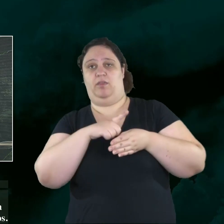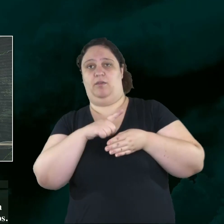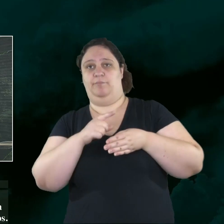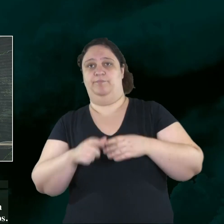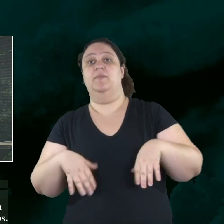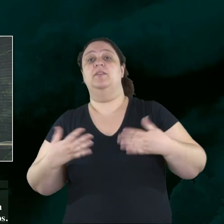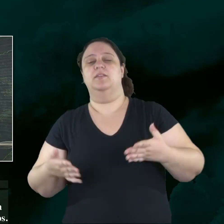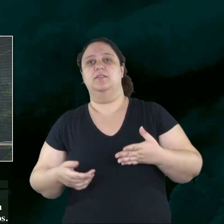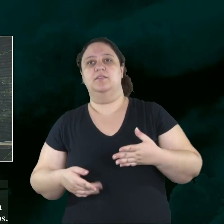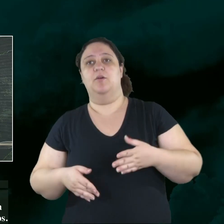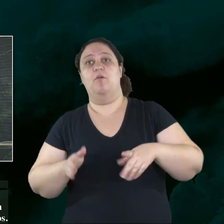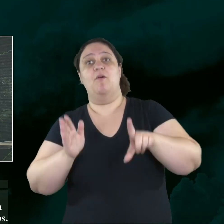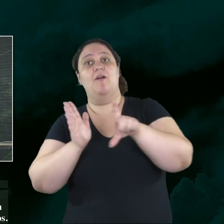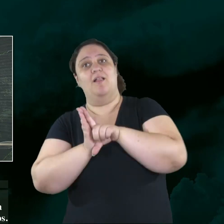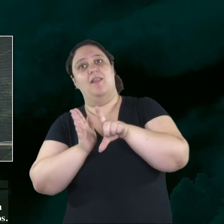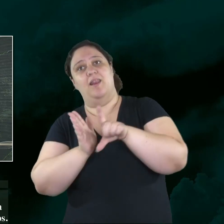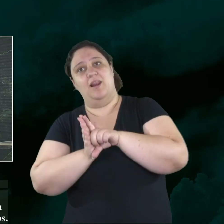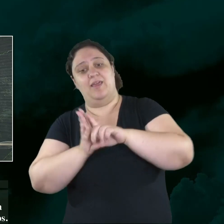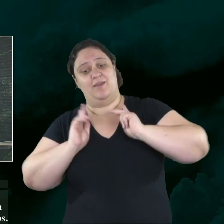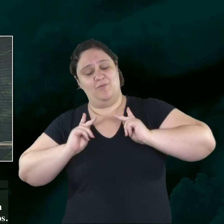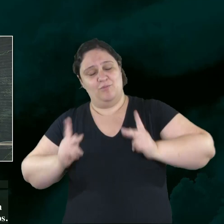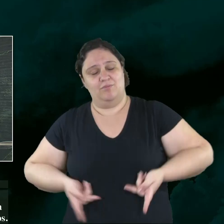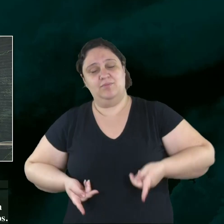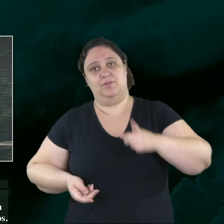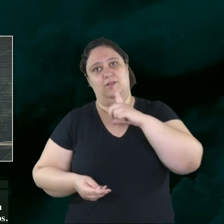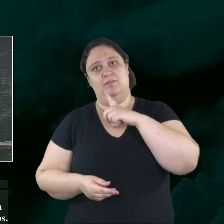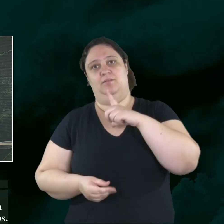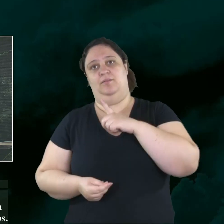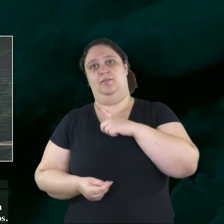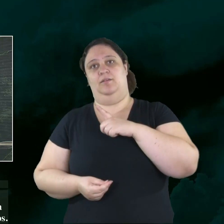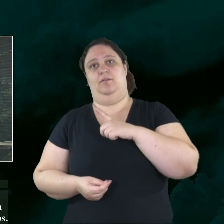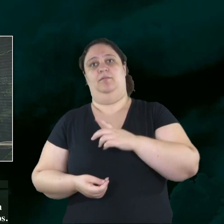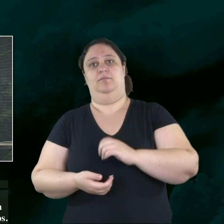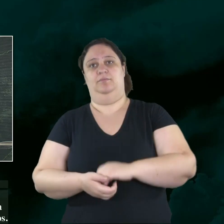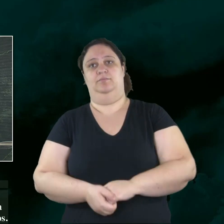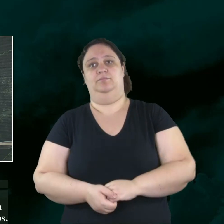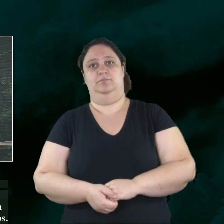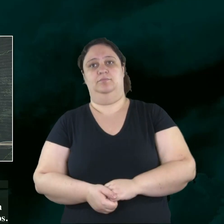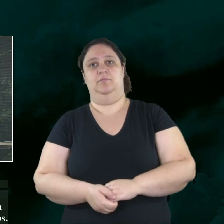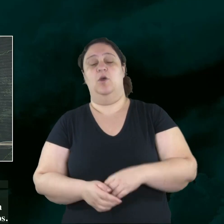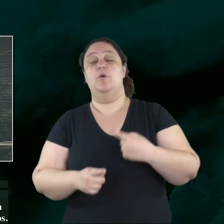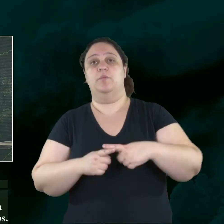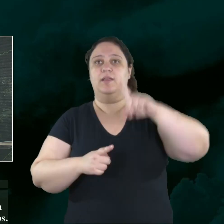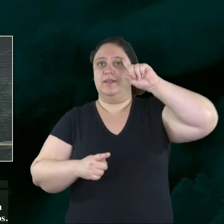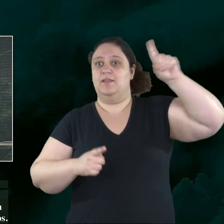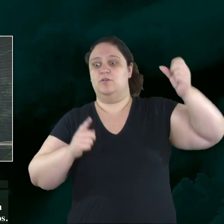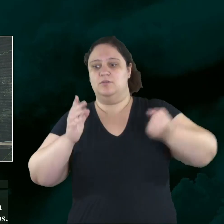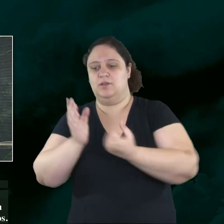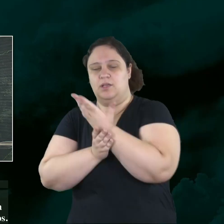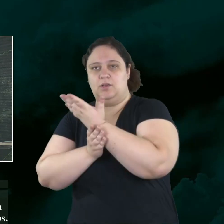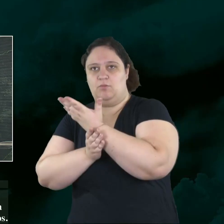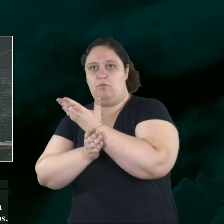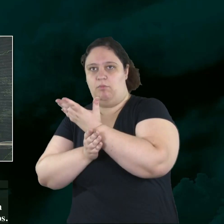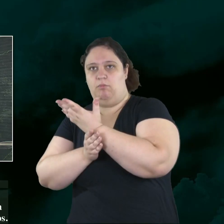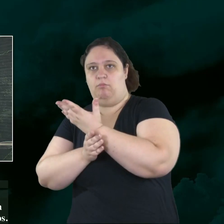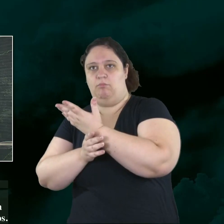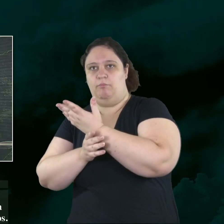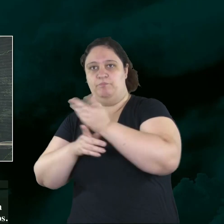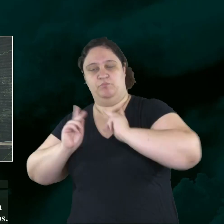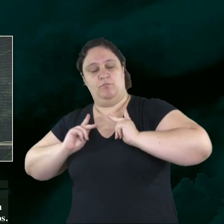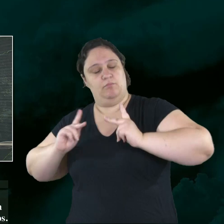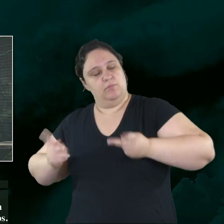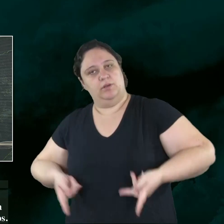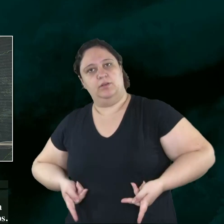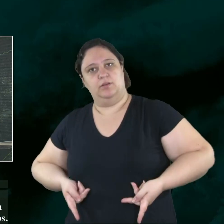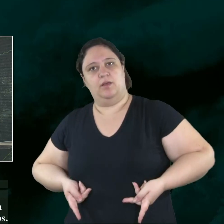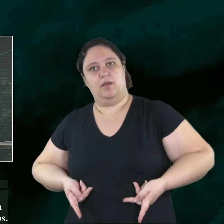na própria natureza humana quando Deus criou o homem. Então, o homem criado por Deus, ele já